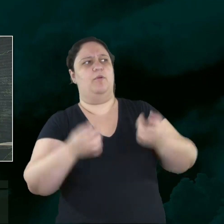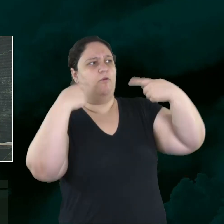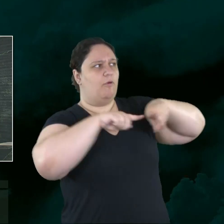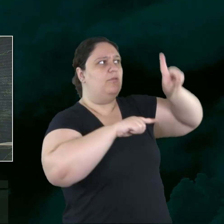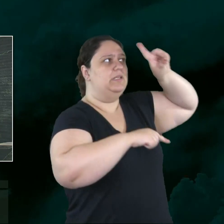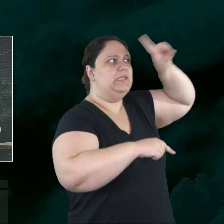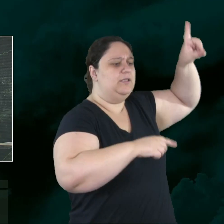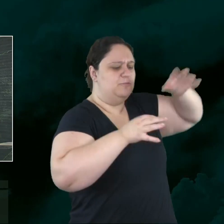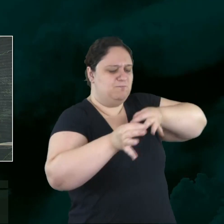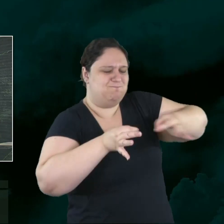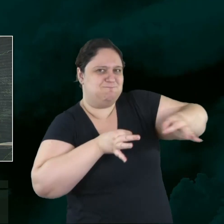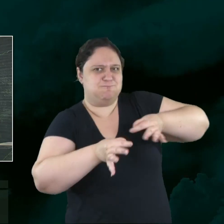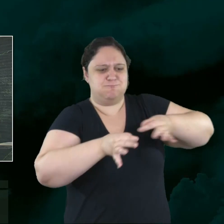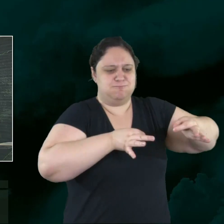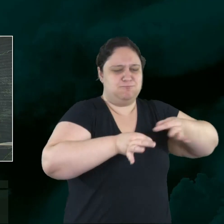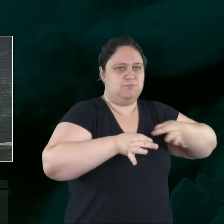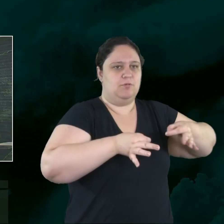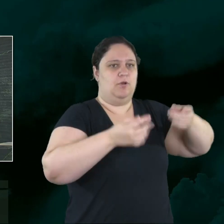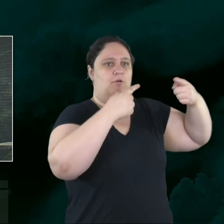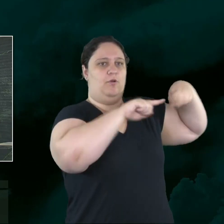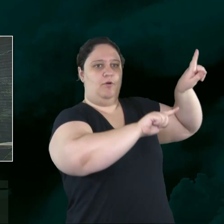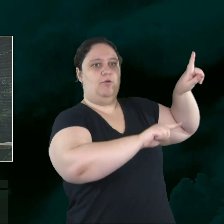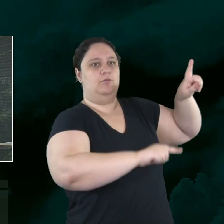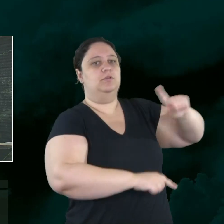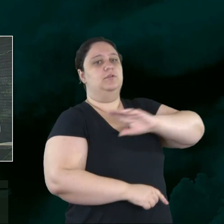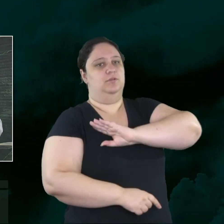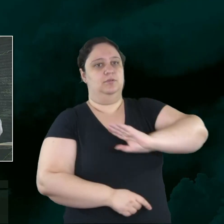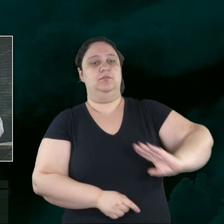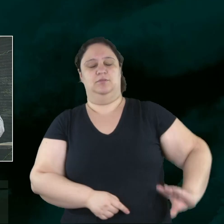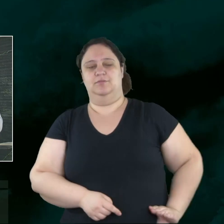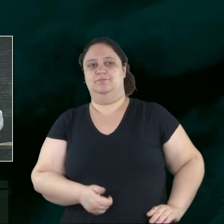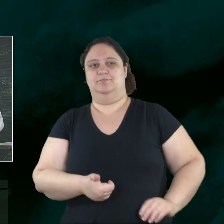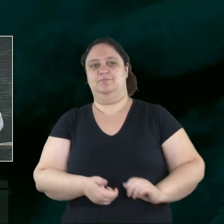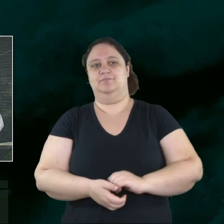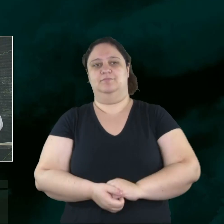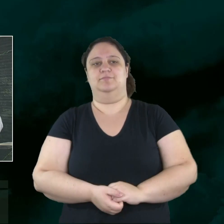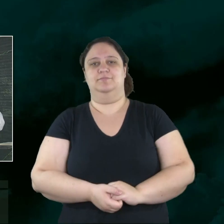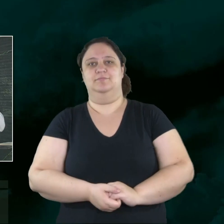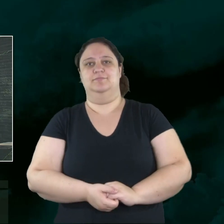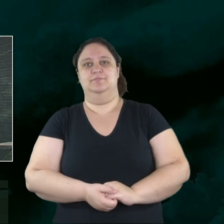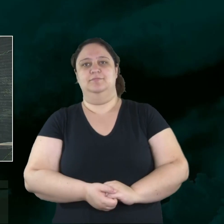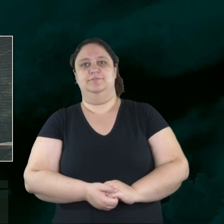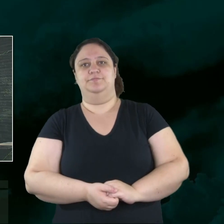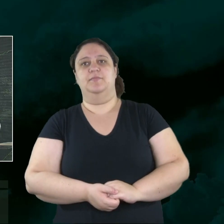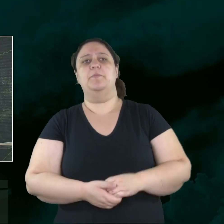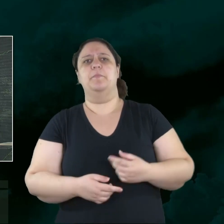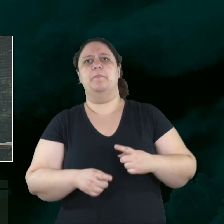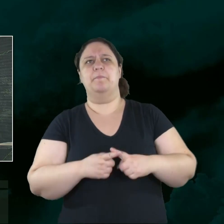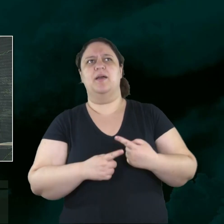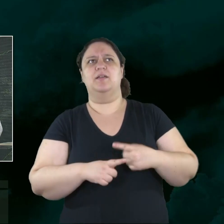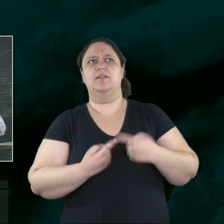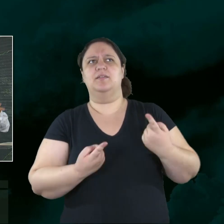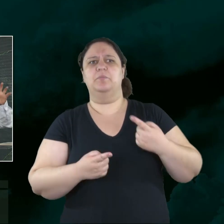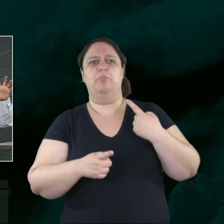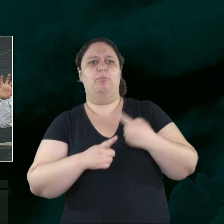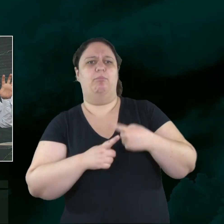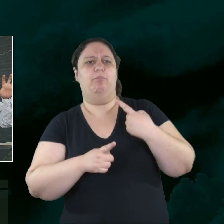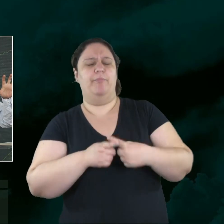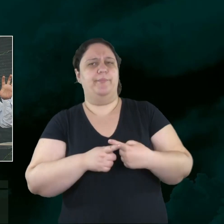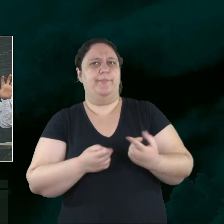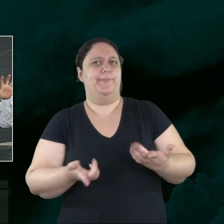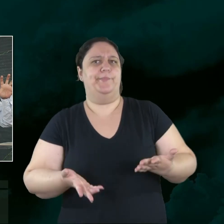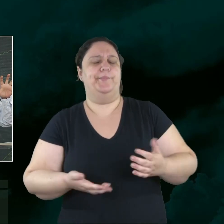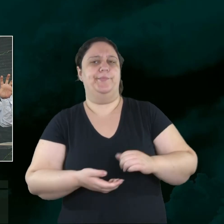Deus e contra Cristo, tá? Mas essa rebelião é por causa de quê? O que eles querem? O que as nações querem,